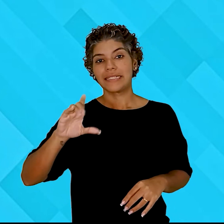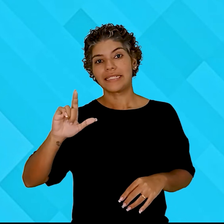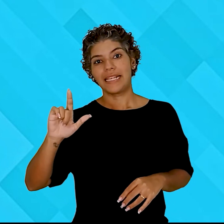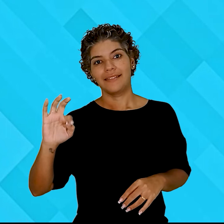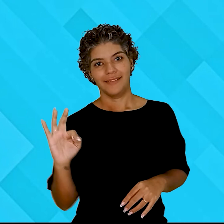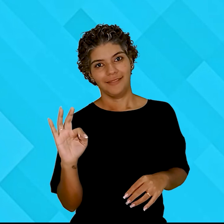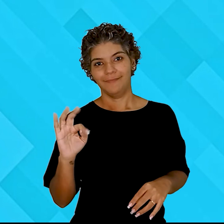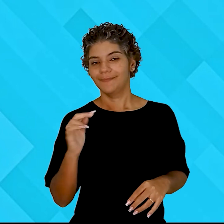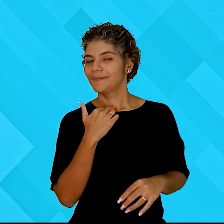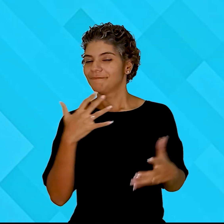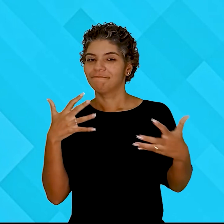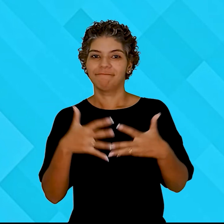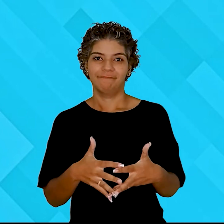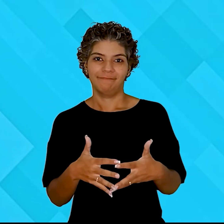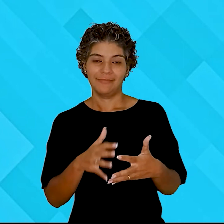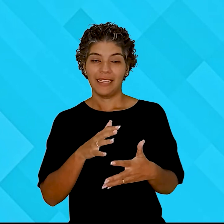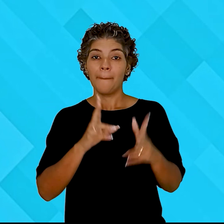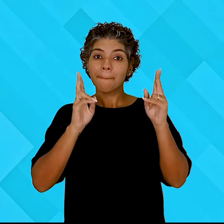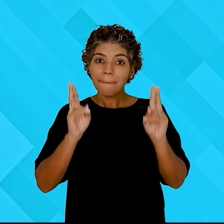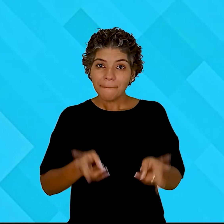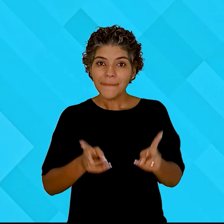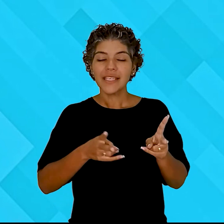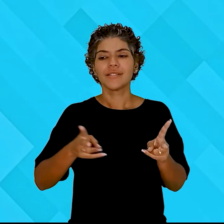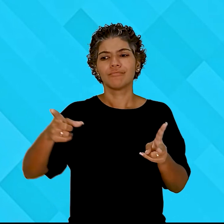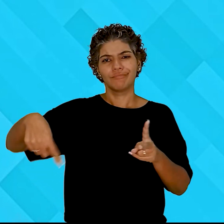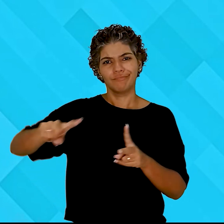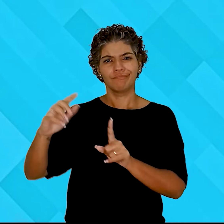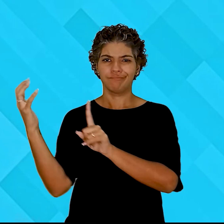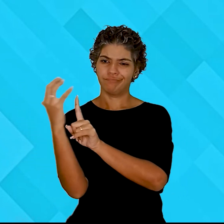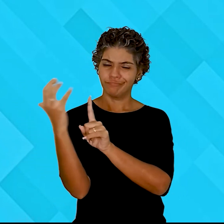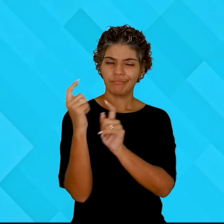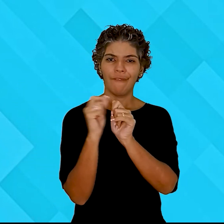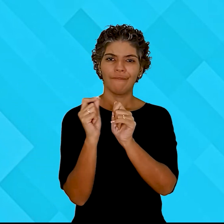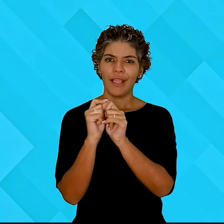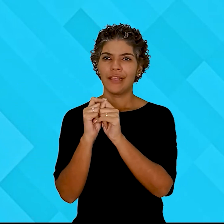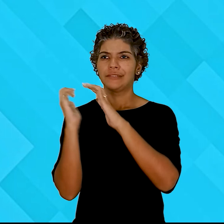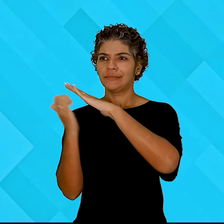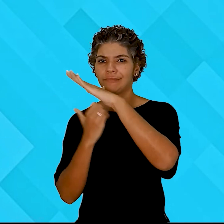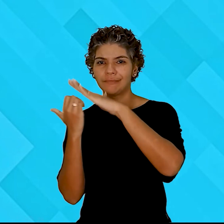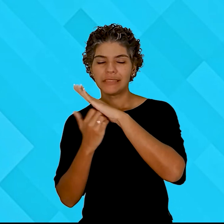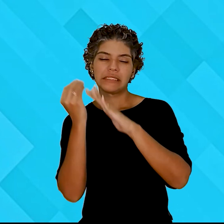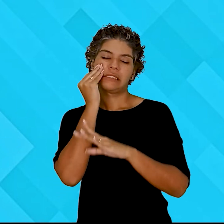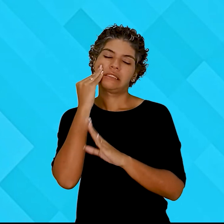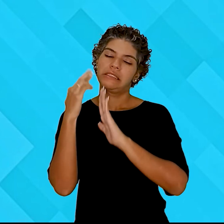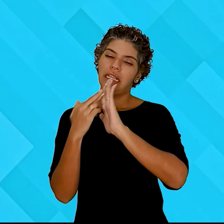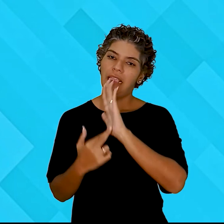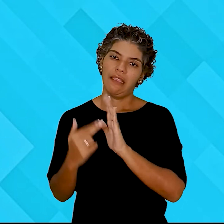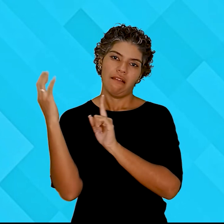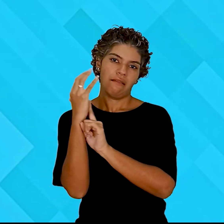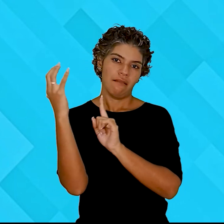ainda que em grandes empresas e em muitos lugares eles têm sido a mesma coisa. Então, é possível